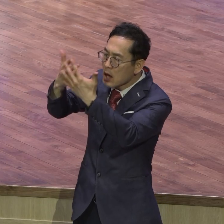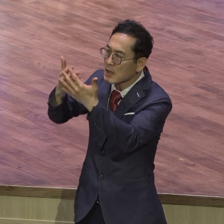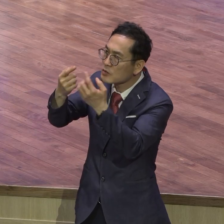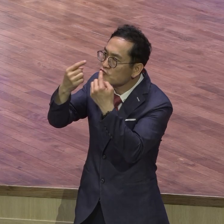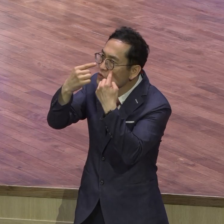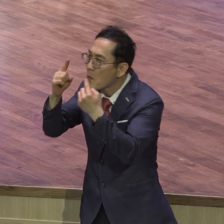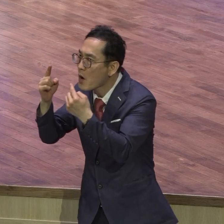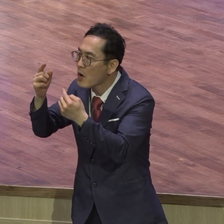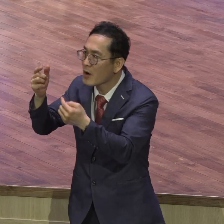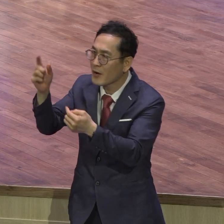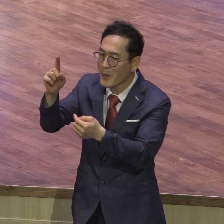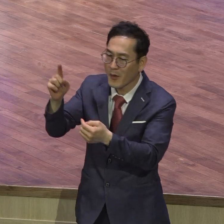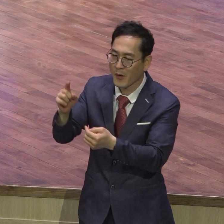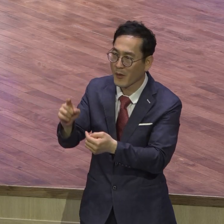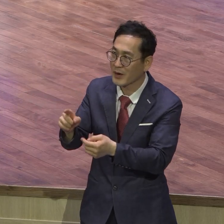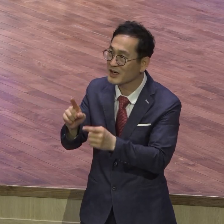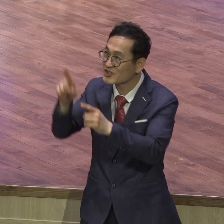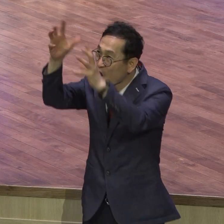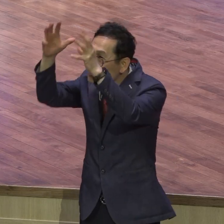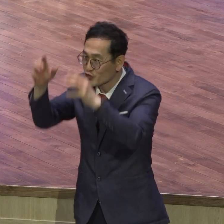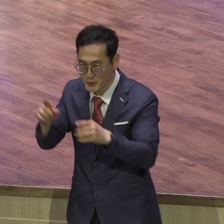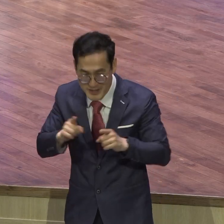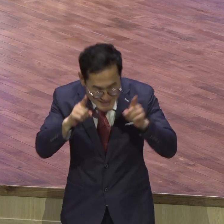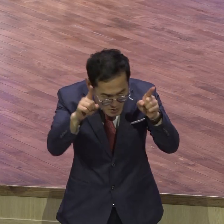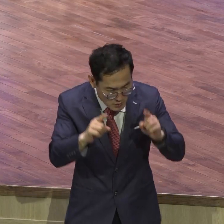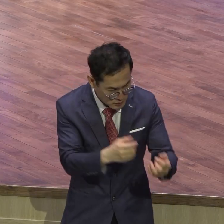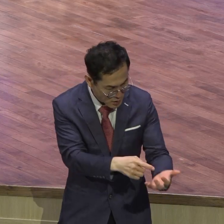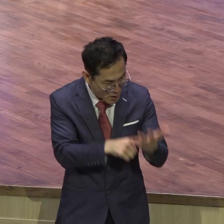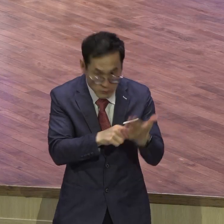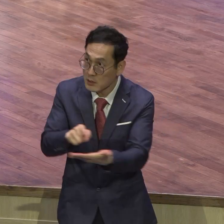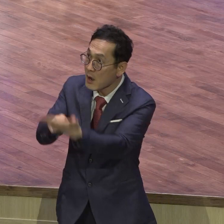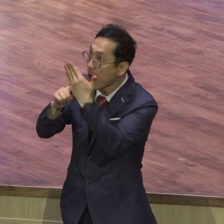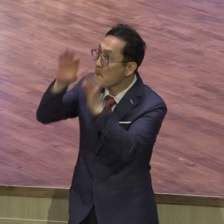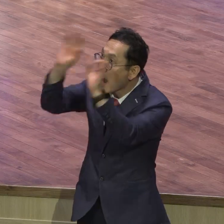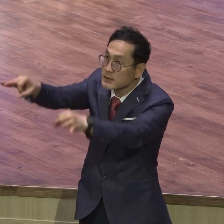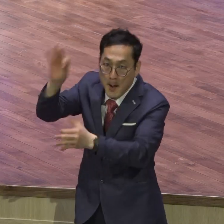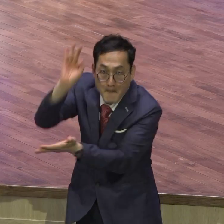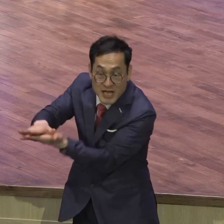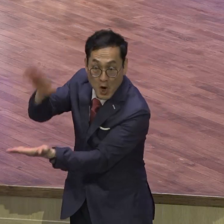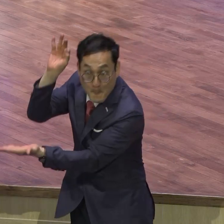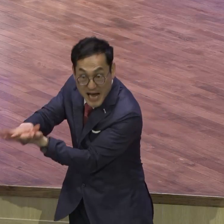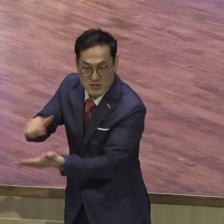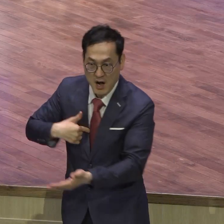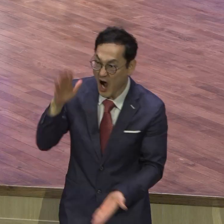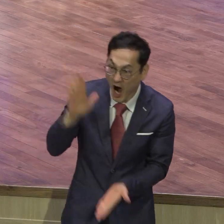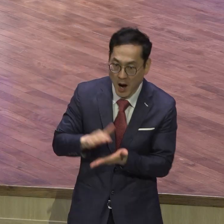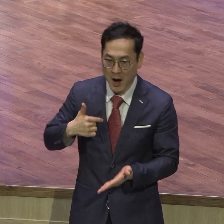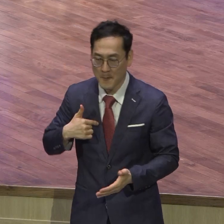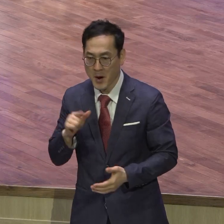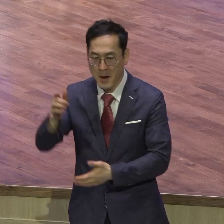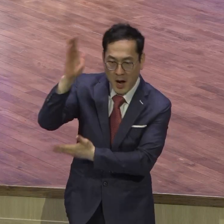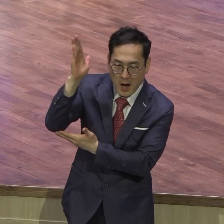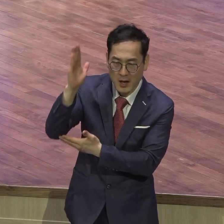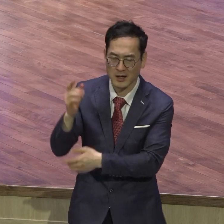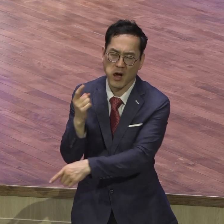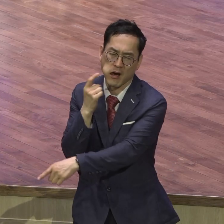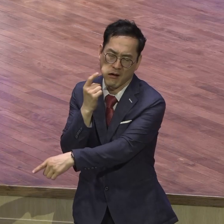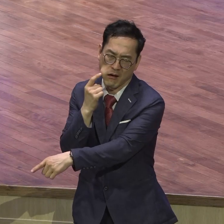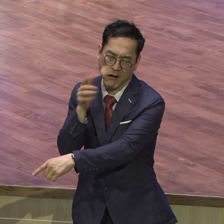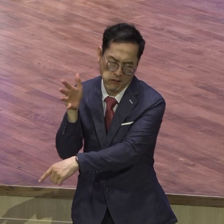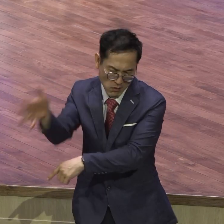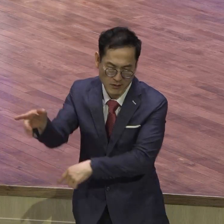체험이에요 그러니까 일반적으로 막 그렇게 신비주의 기도원에서 이상 봤다 뜨겁다 전부 다 가짜예요